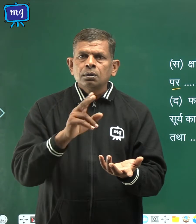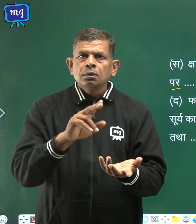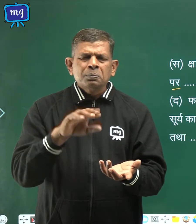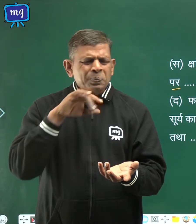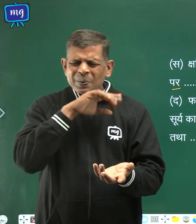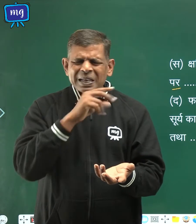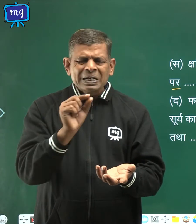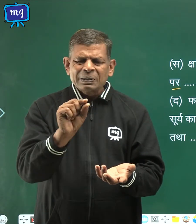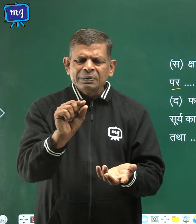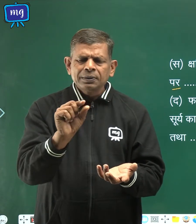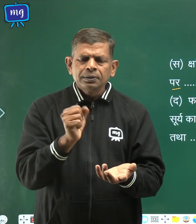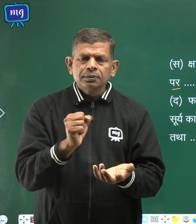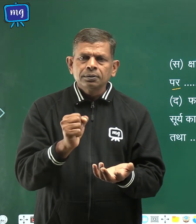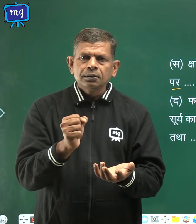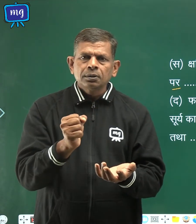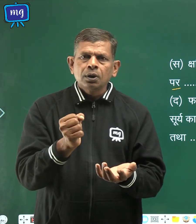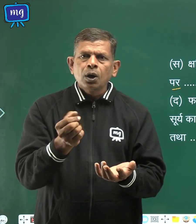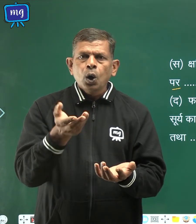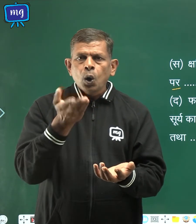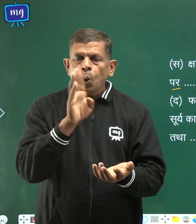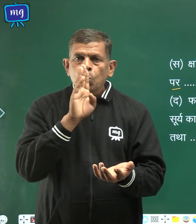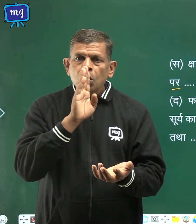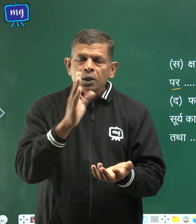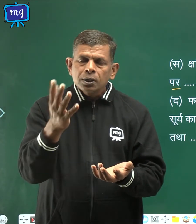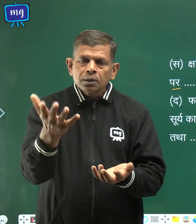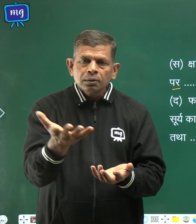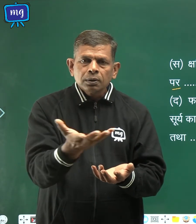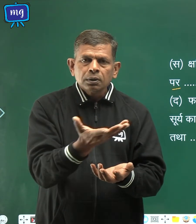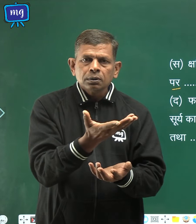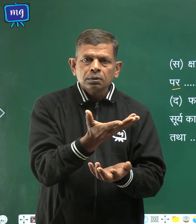क्षतिग्रस्त बीज जल की सतह पर